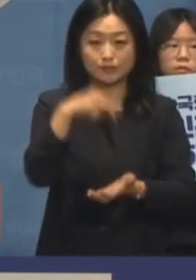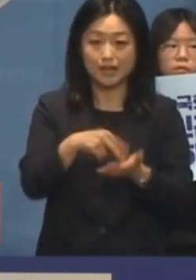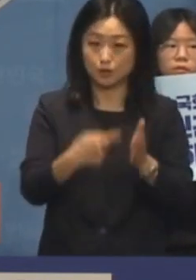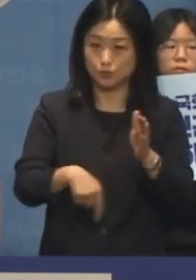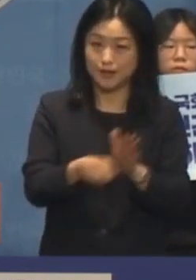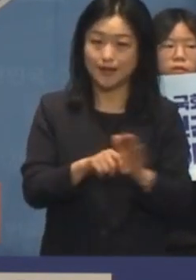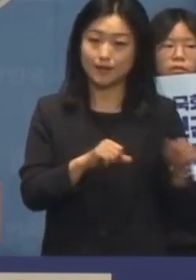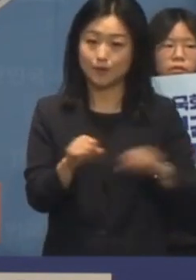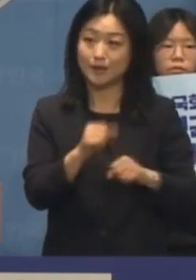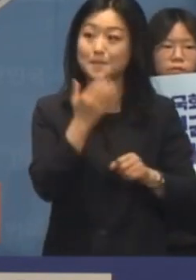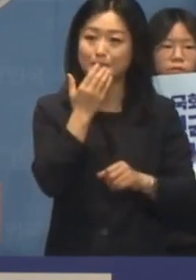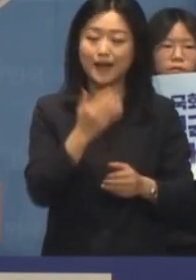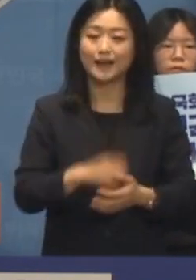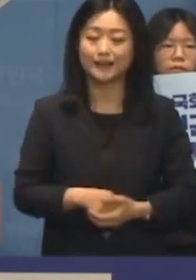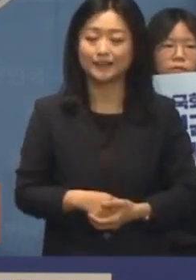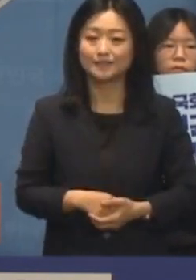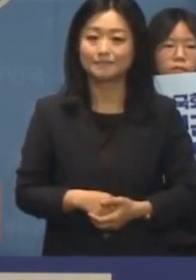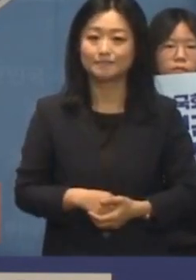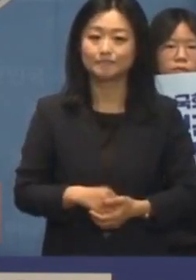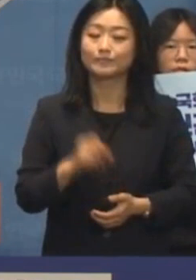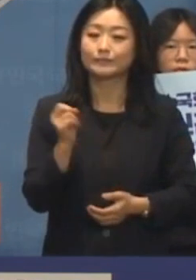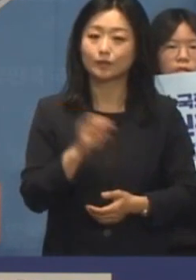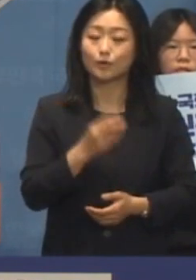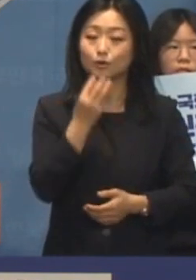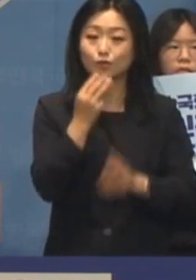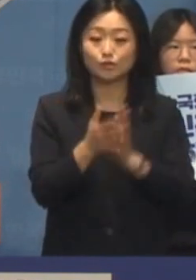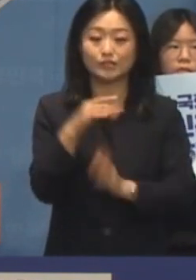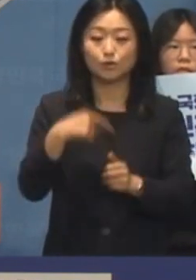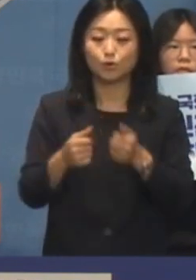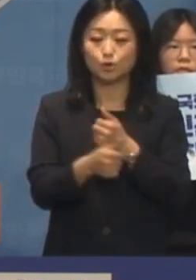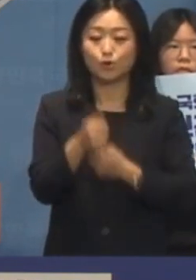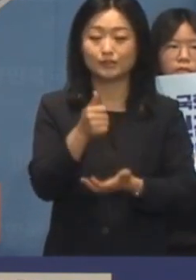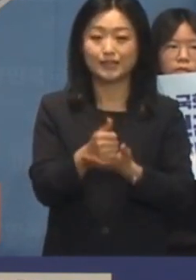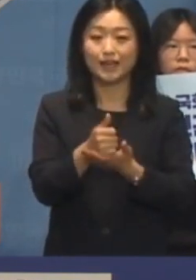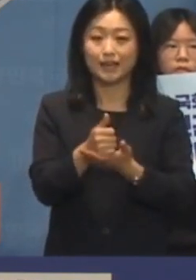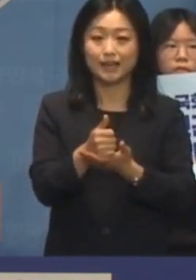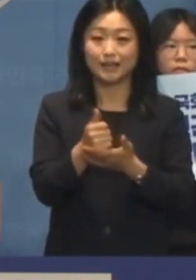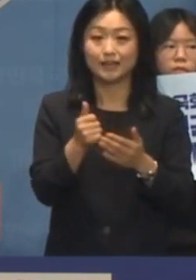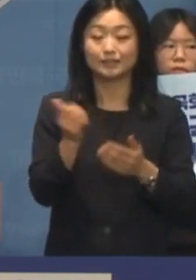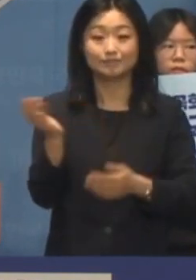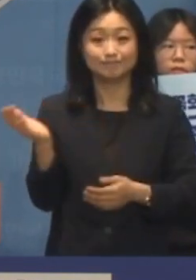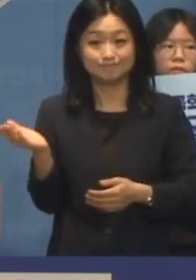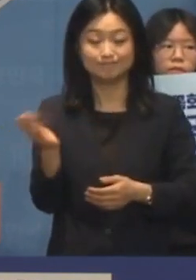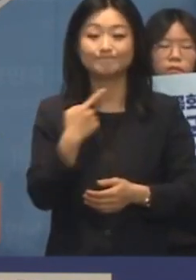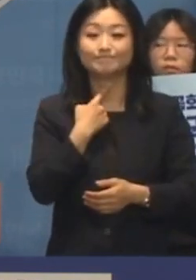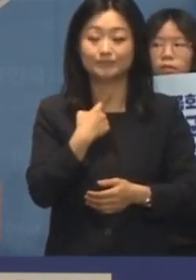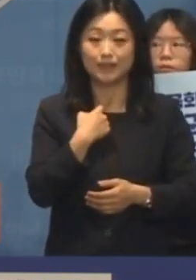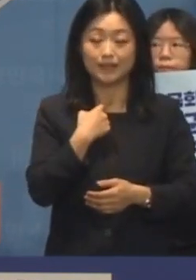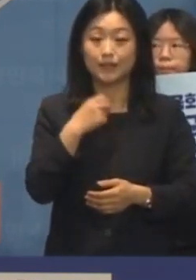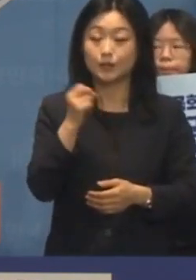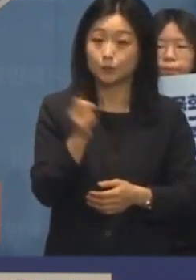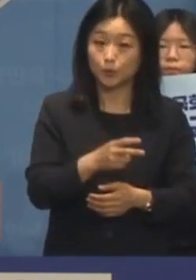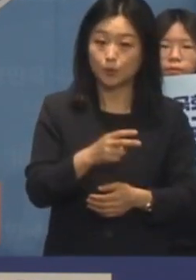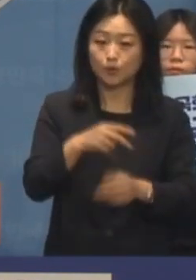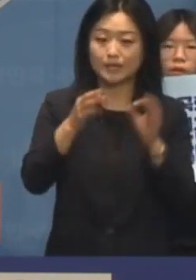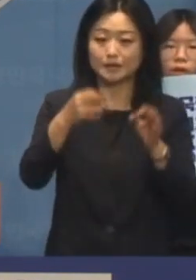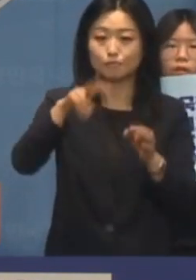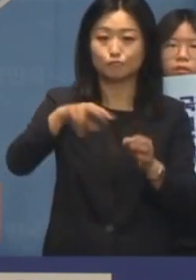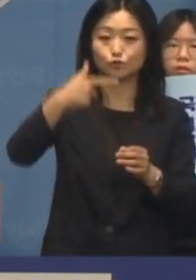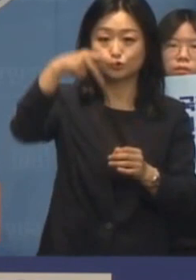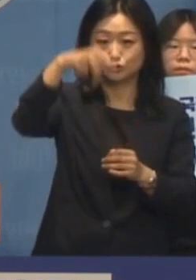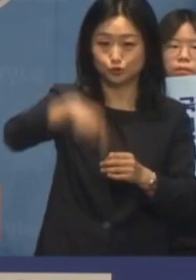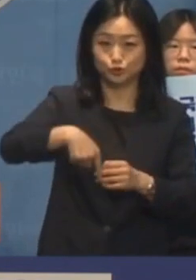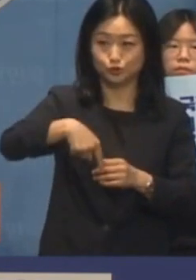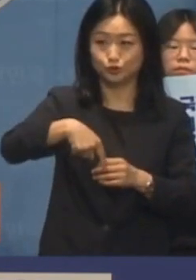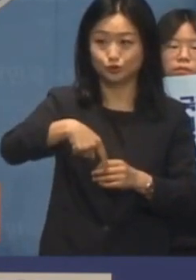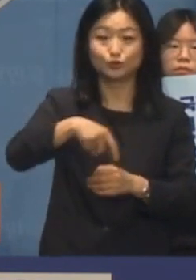여정이 가능한 것입니다. 무엇보다 서울시의 교육위원장 출신으로 오늘 학생인권법을 발의해 주신 김문수 국회의원님을 비롯해